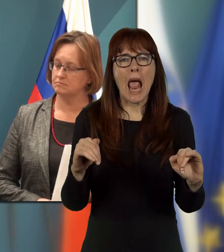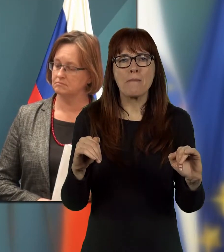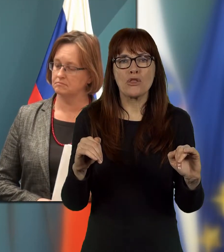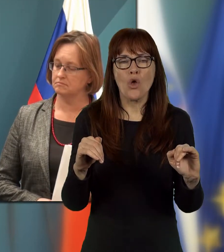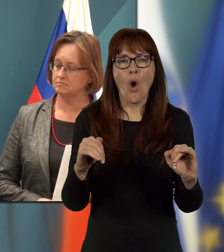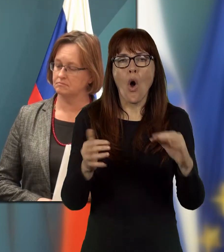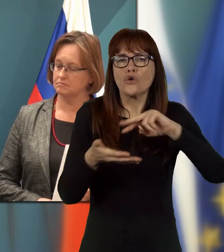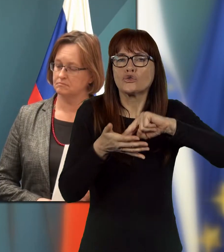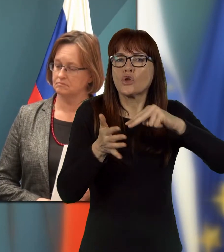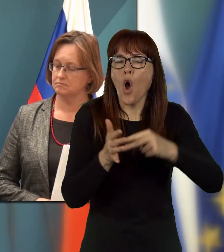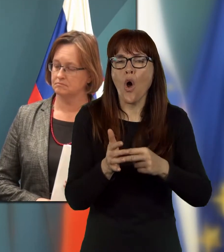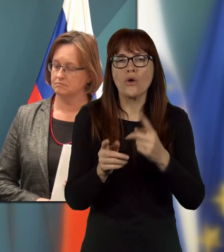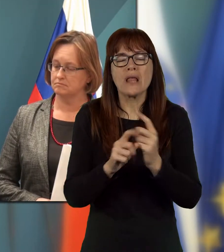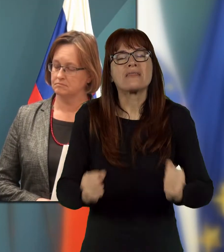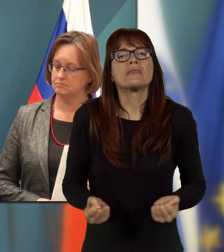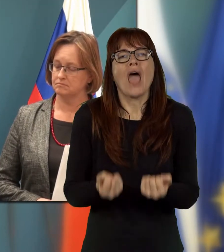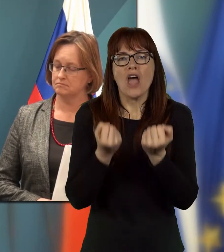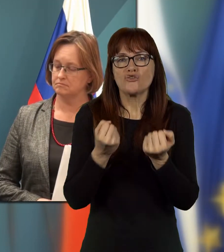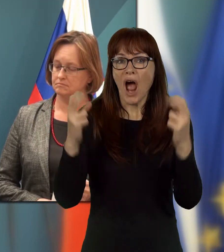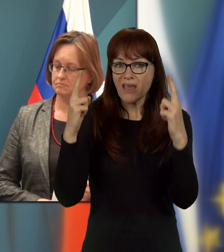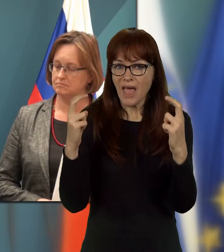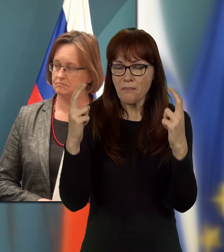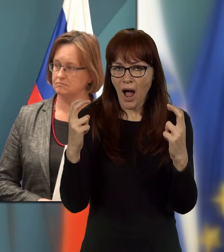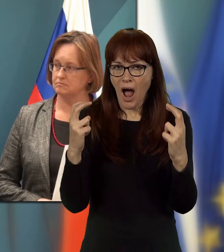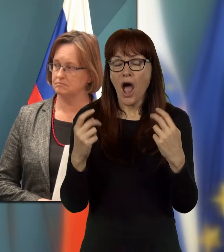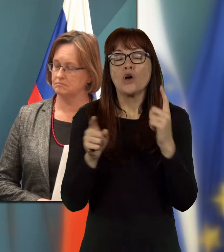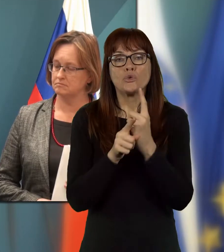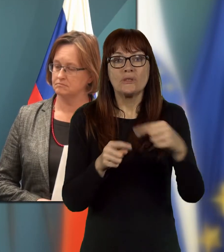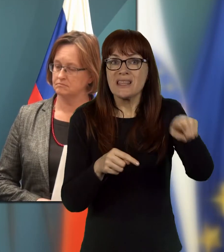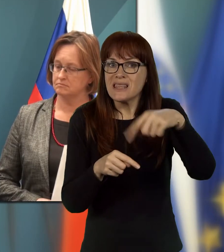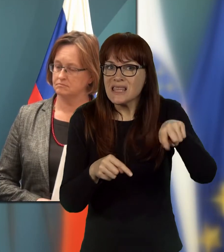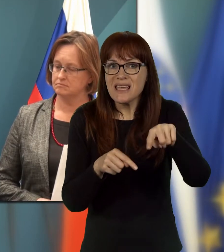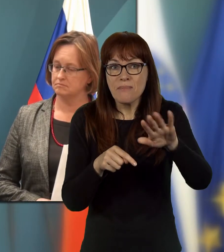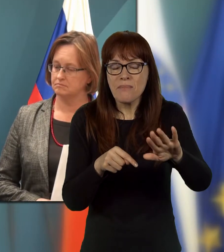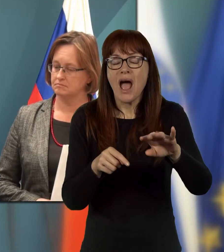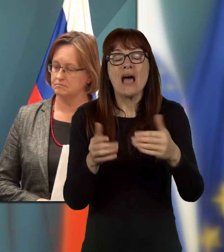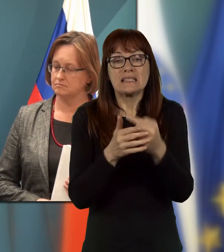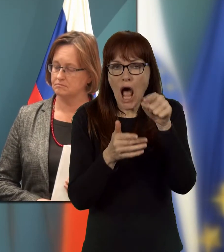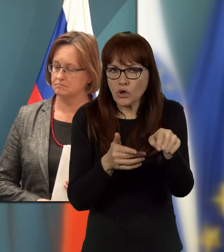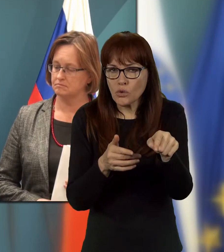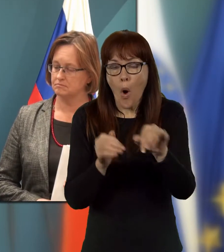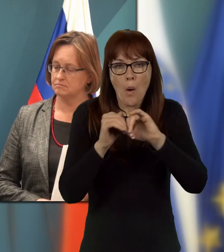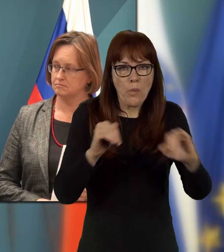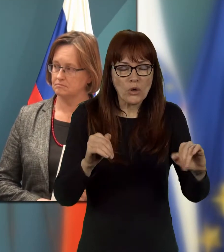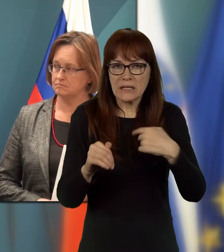izjemna strokovna in tudi težka tema, ampak tudi njim nismo posebej za to